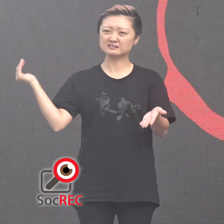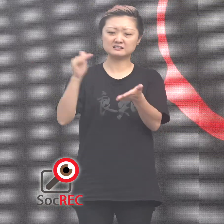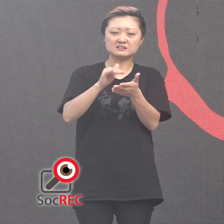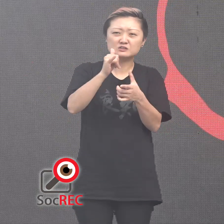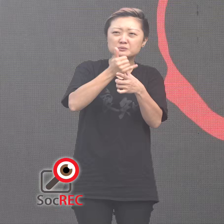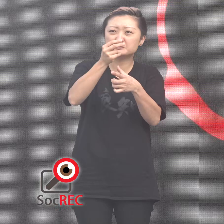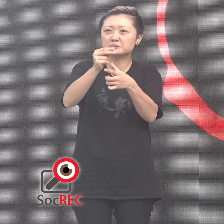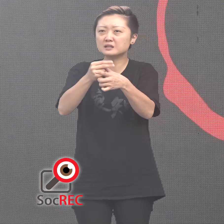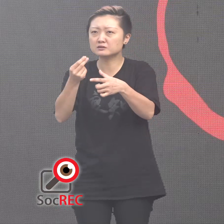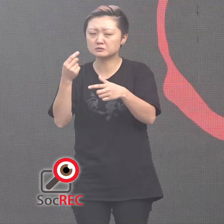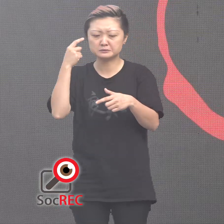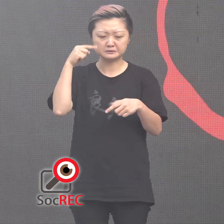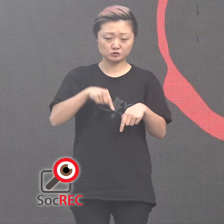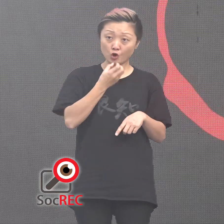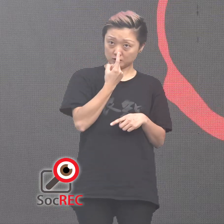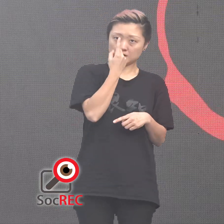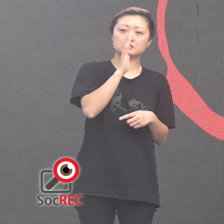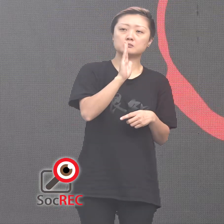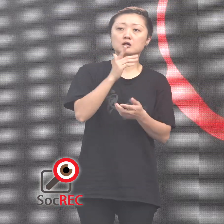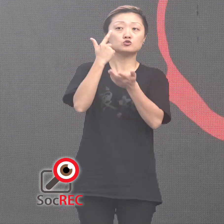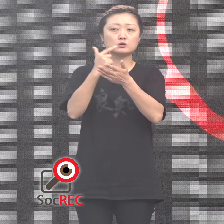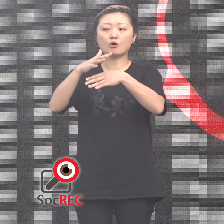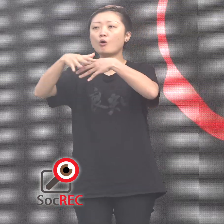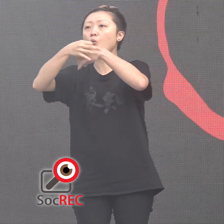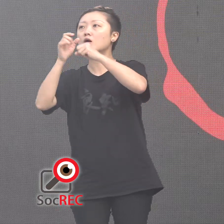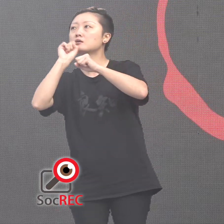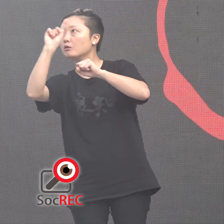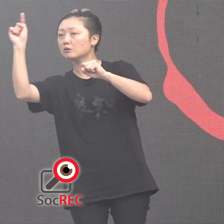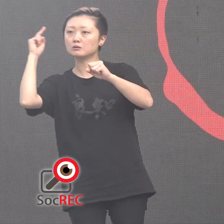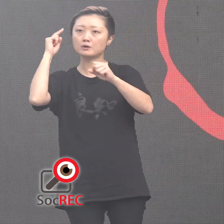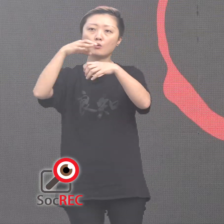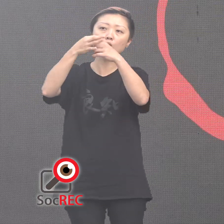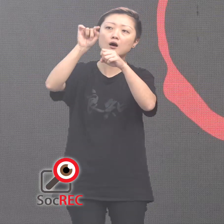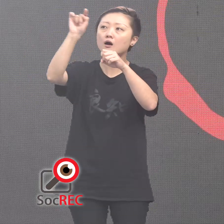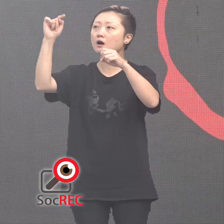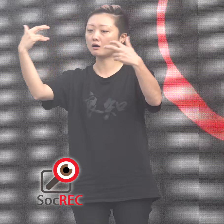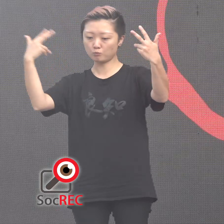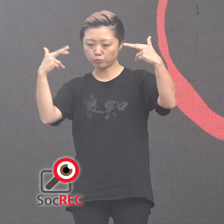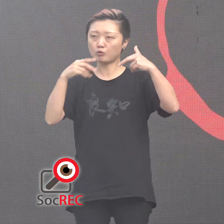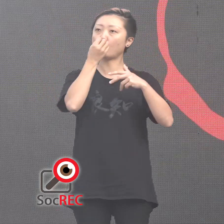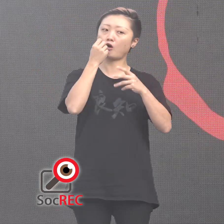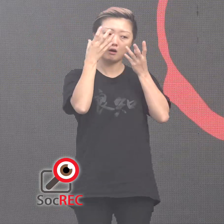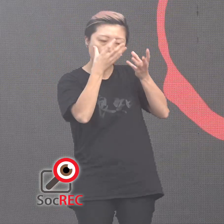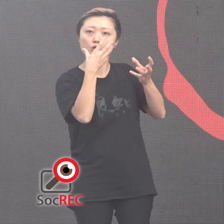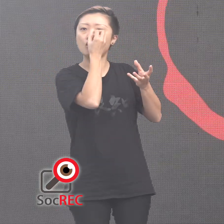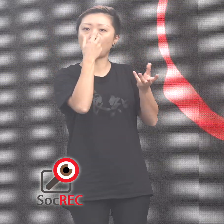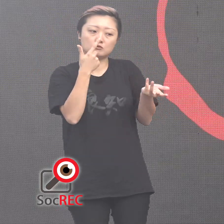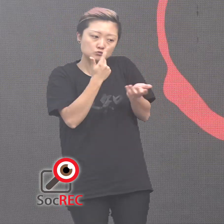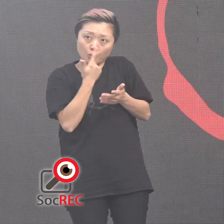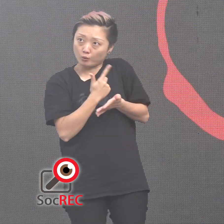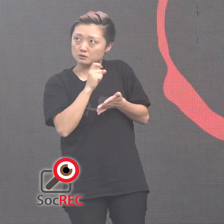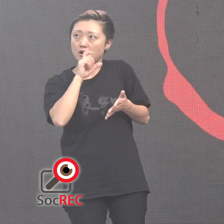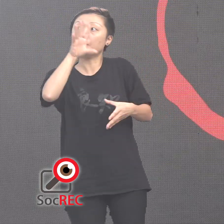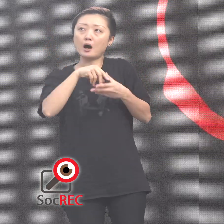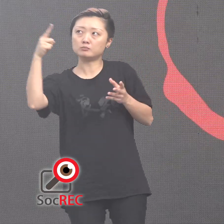際社會對於香港社會的關注是非常非常之重要，不單止是支持香港的抗爭